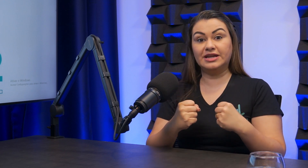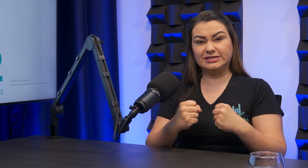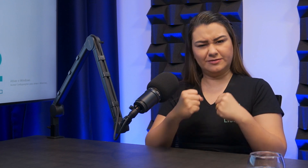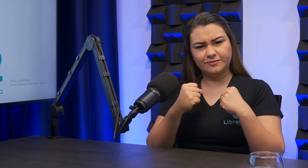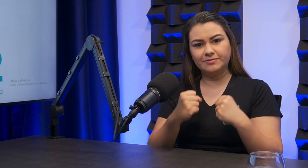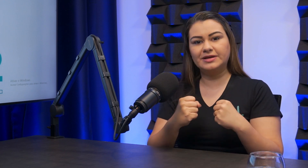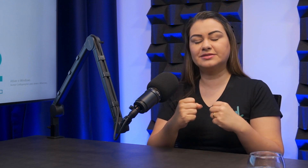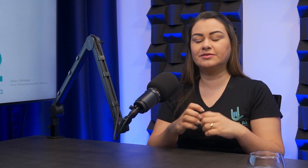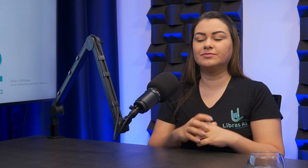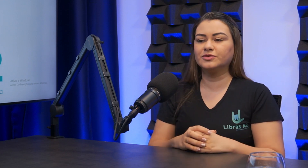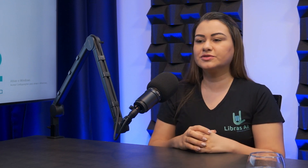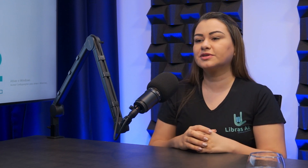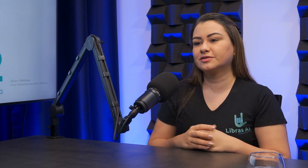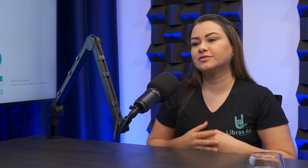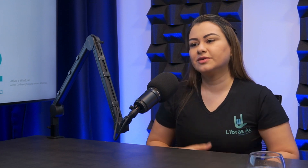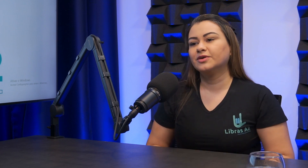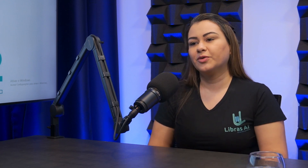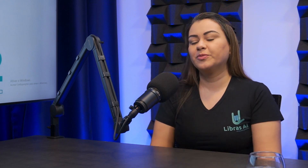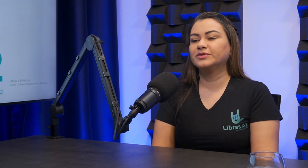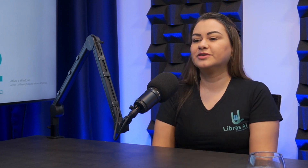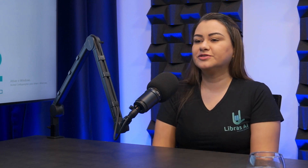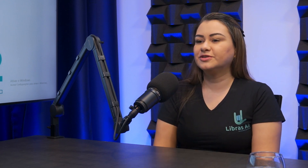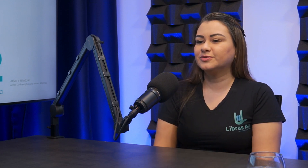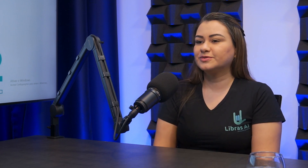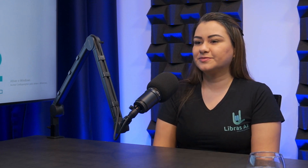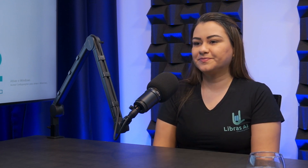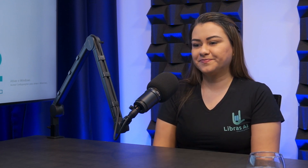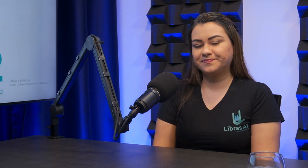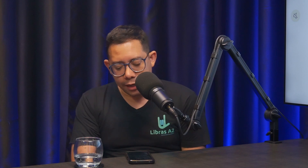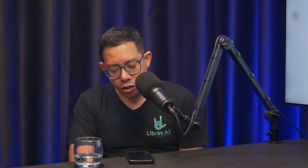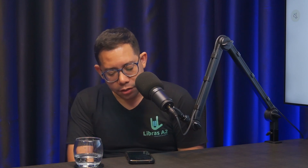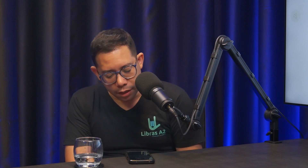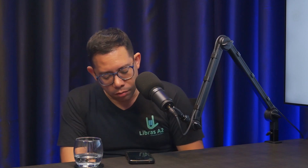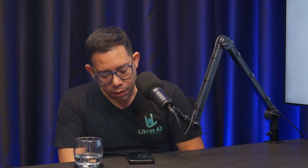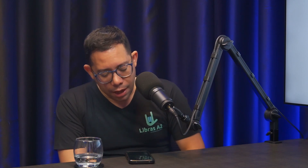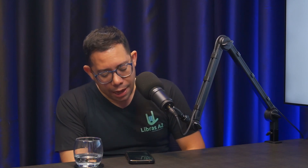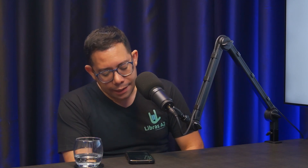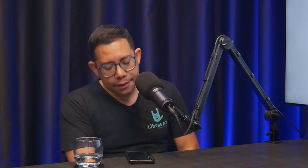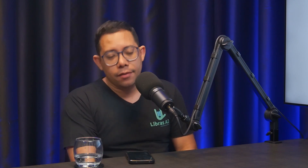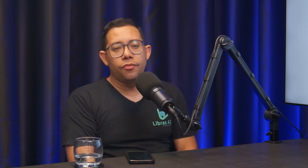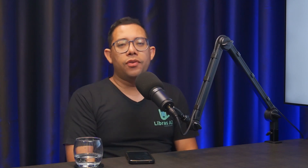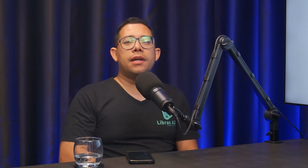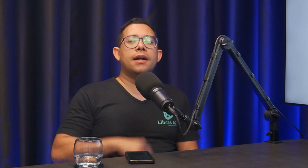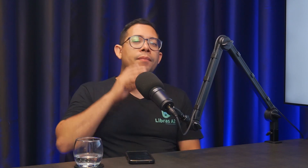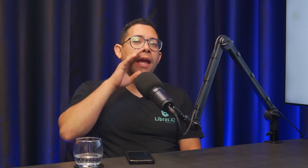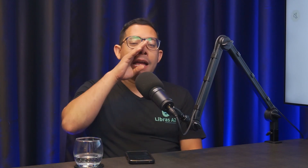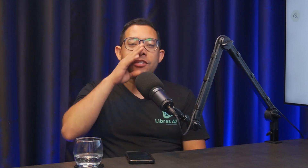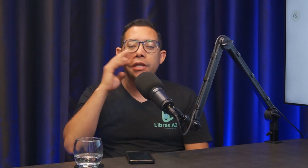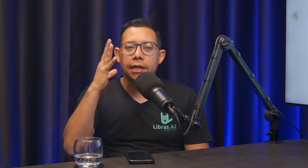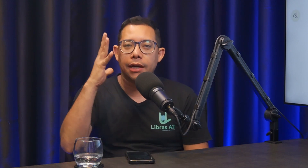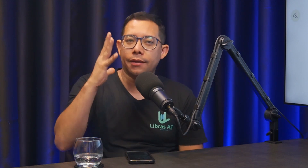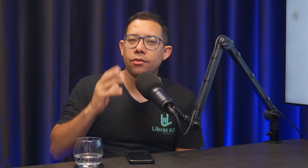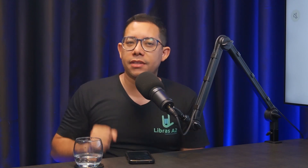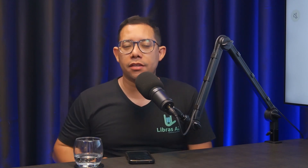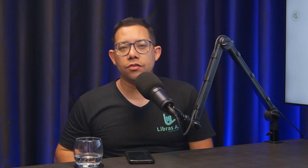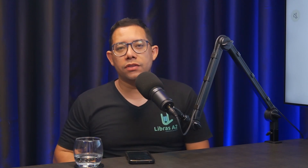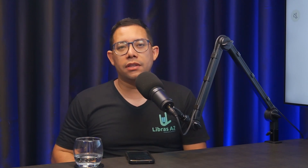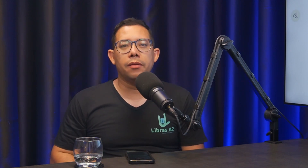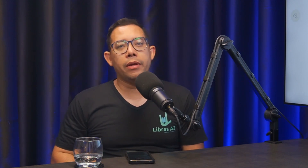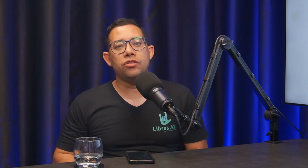Essa afirmação mostrando o poder de Deus. Excelente. Então, aí fica a dica. Não esqueça de você também utilizar